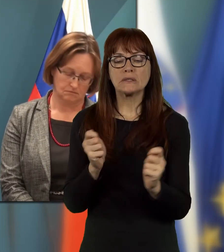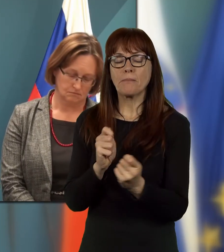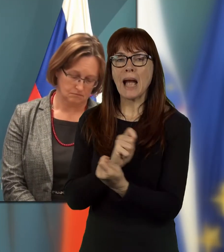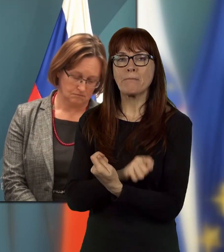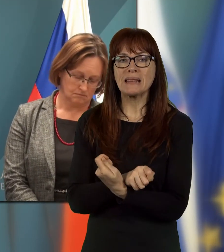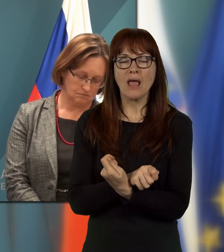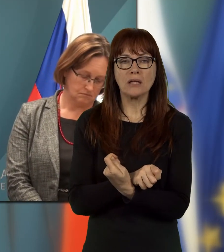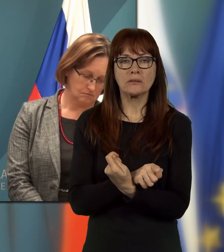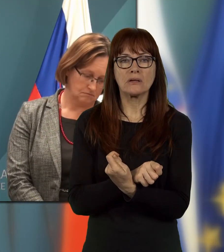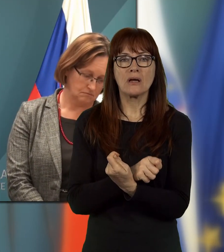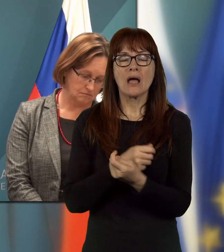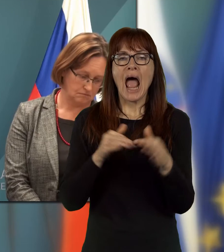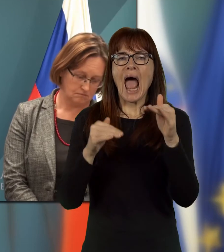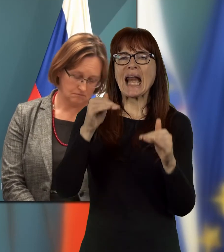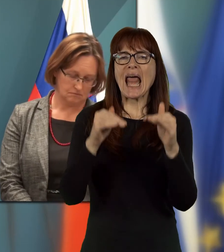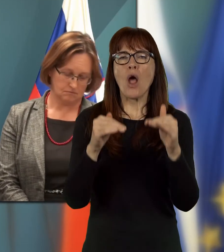spreminjati